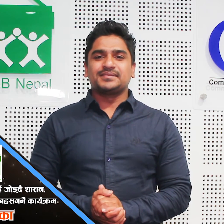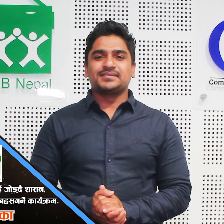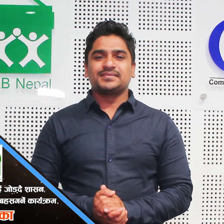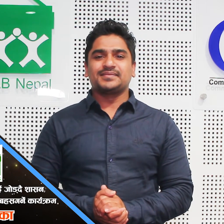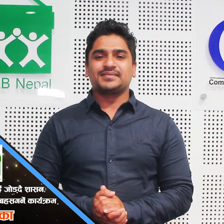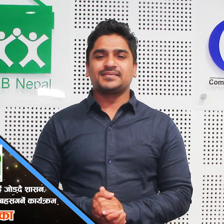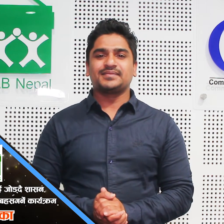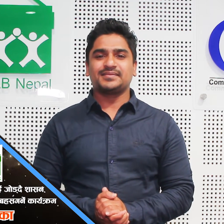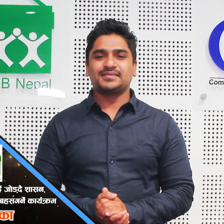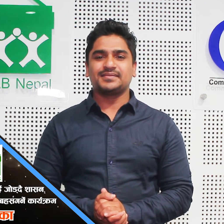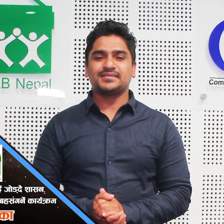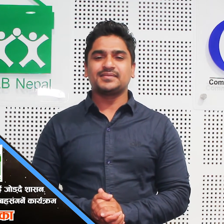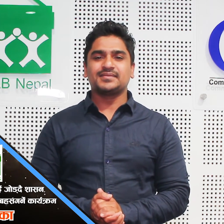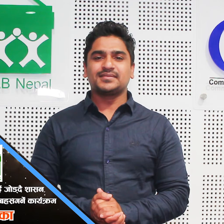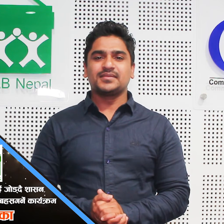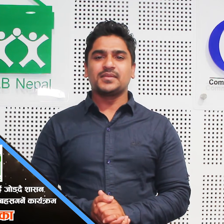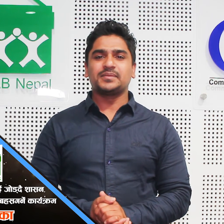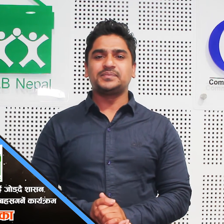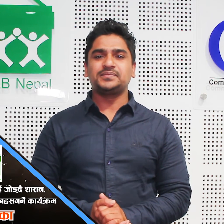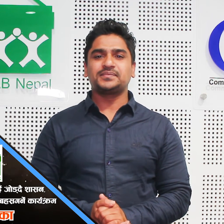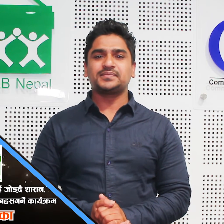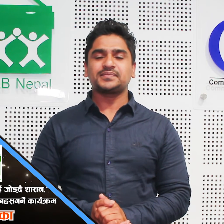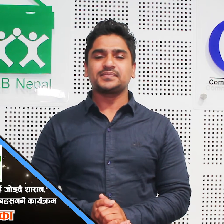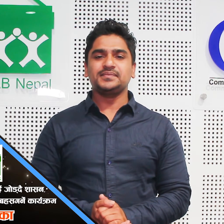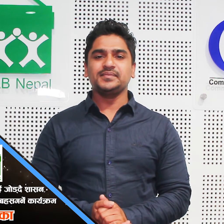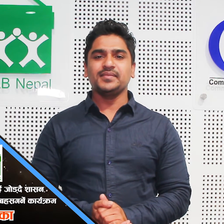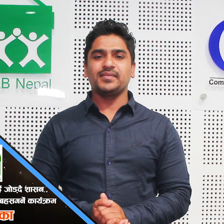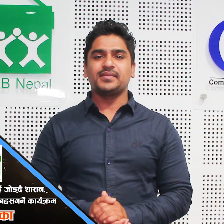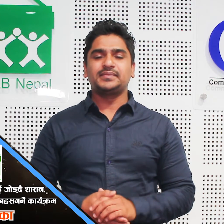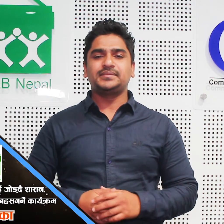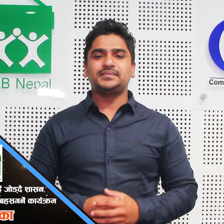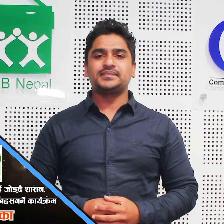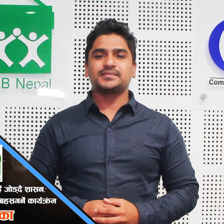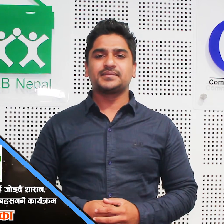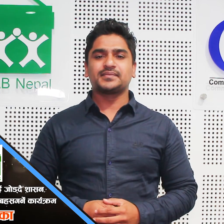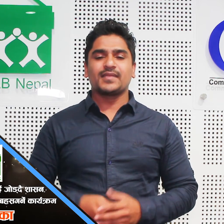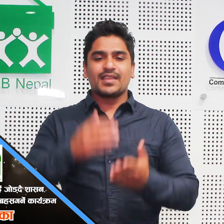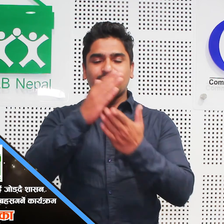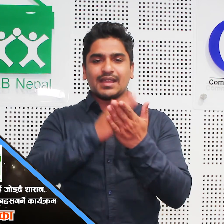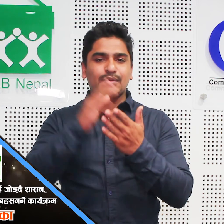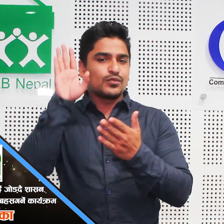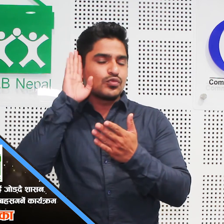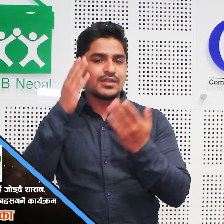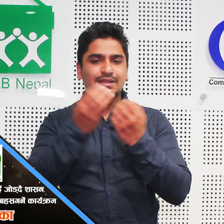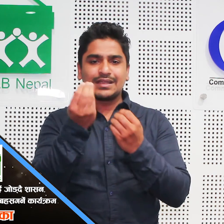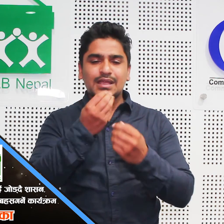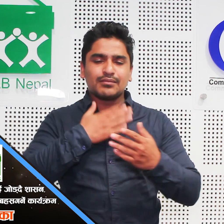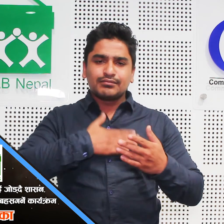क कार्यक्रम सुन्दै गर्दा केही मनमा लागेको